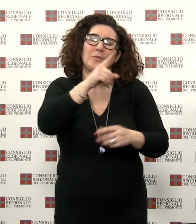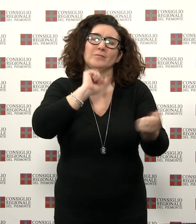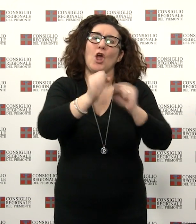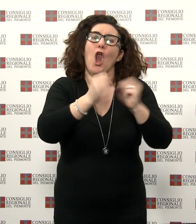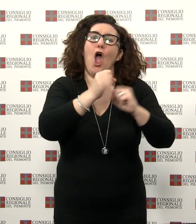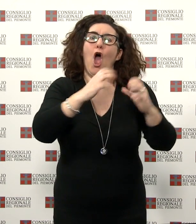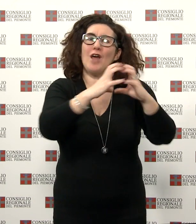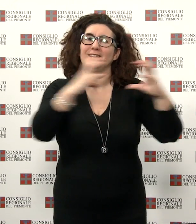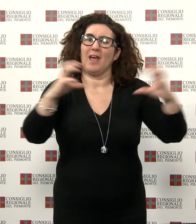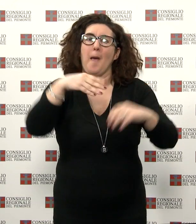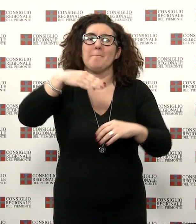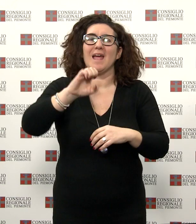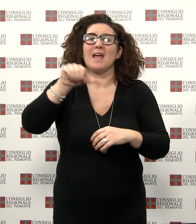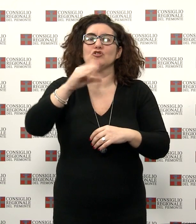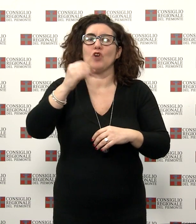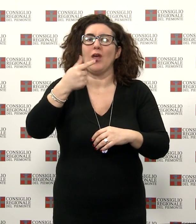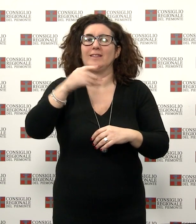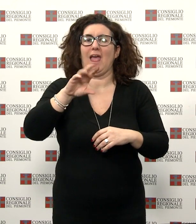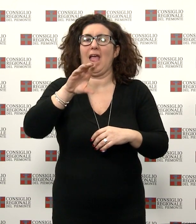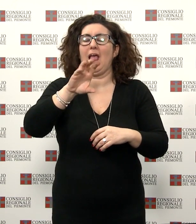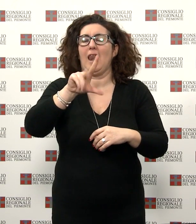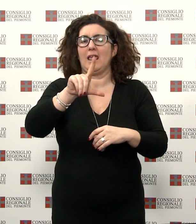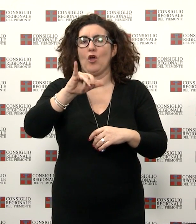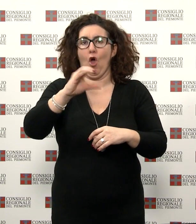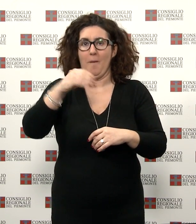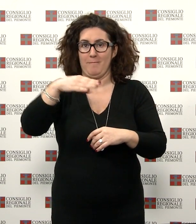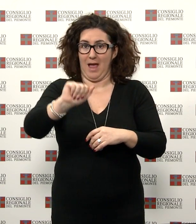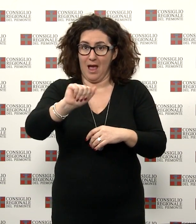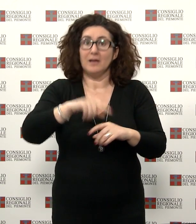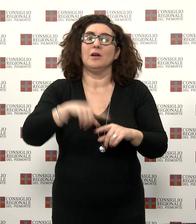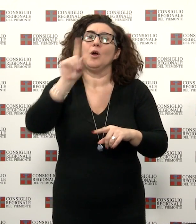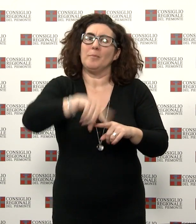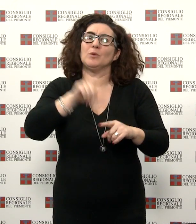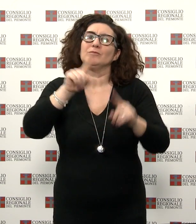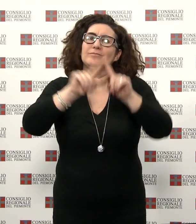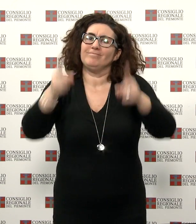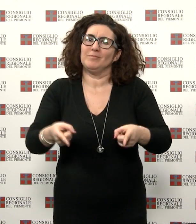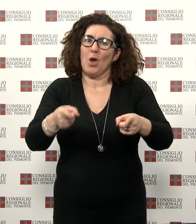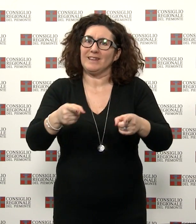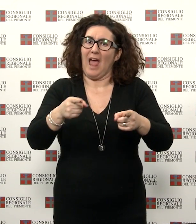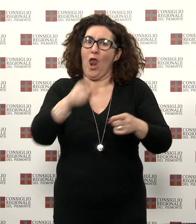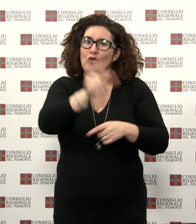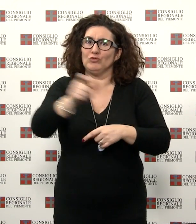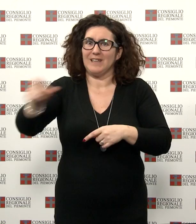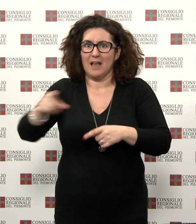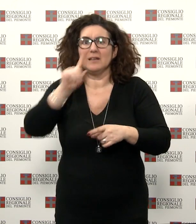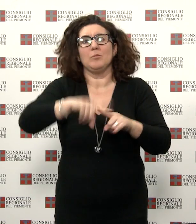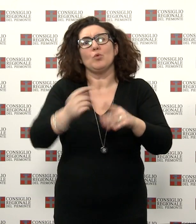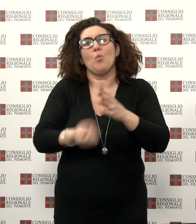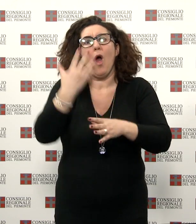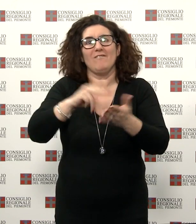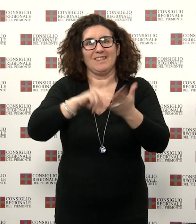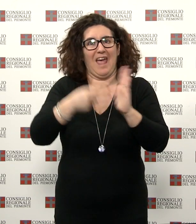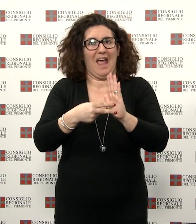informare i cittadini attraverso appositi sportelli comunali e formare nuovi tecnici sono alcune delle misure previste dal piano regionale